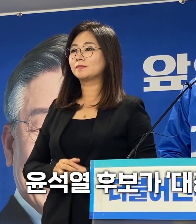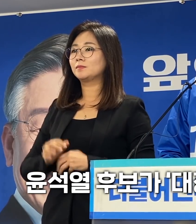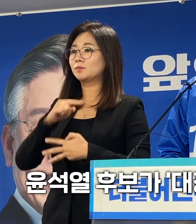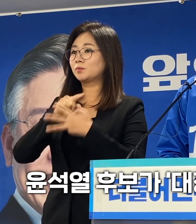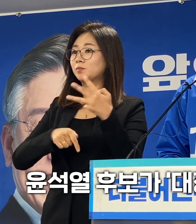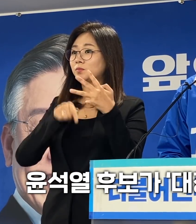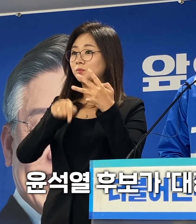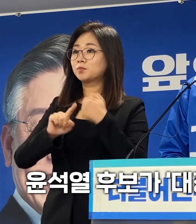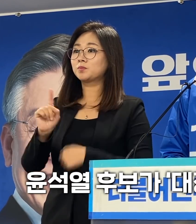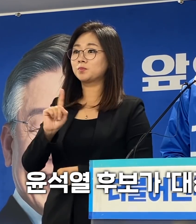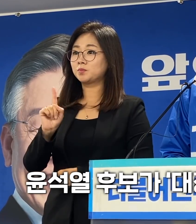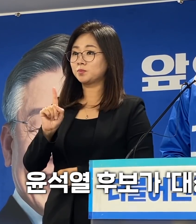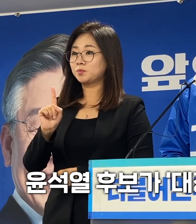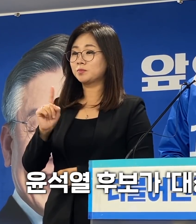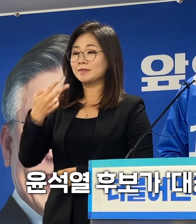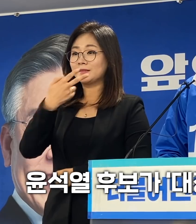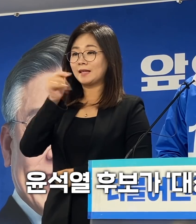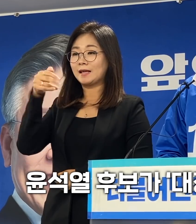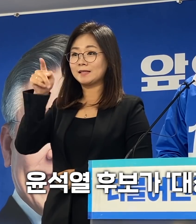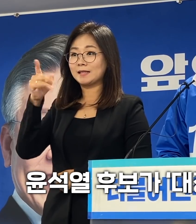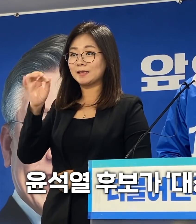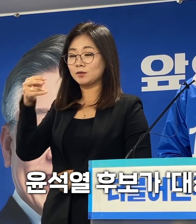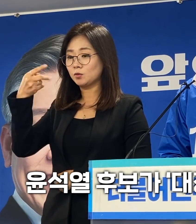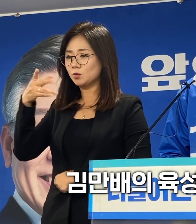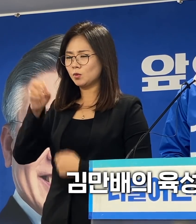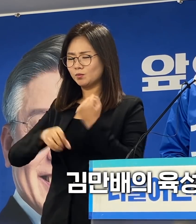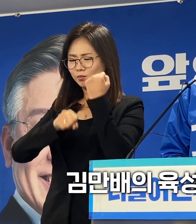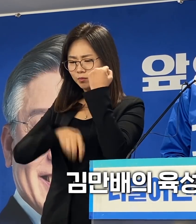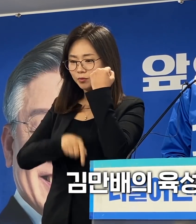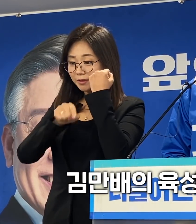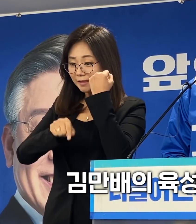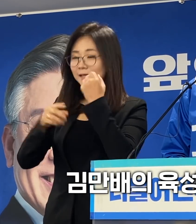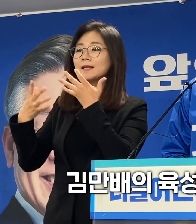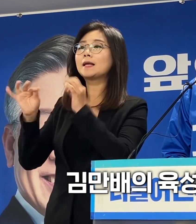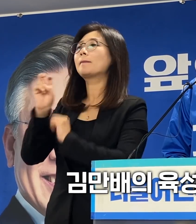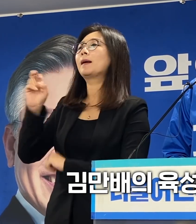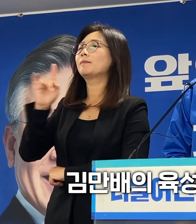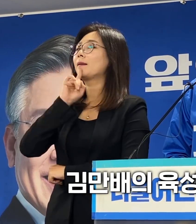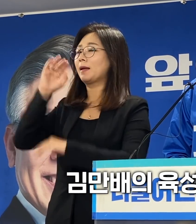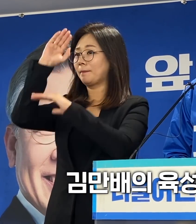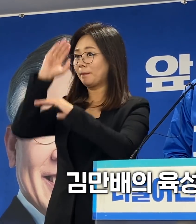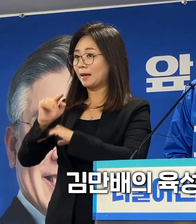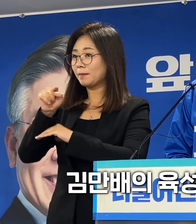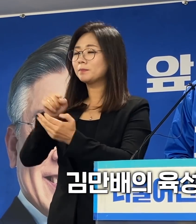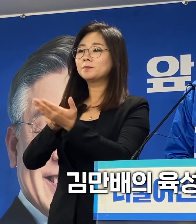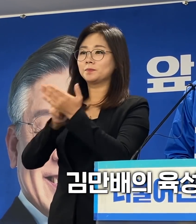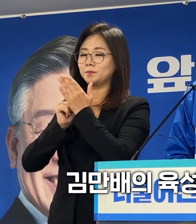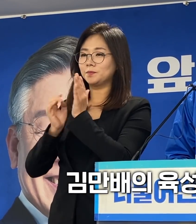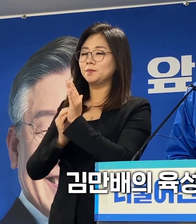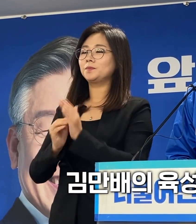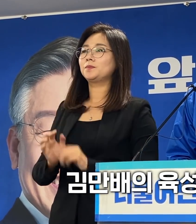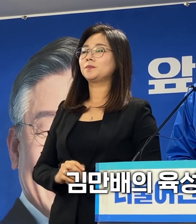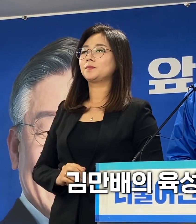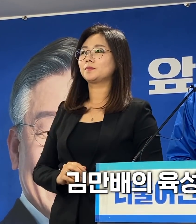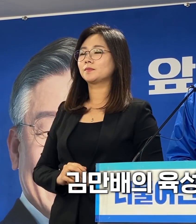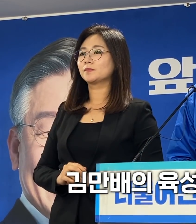윤석열 후보가 대장동 뿌리라는 사실이 김만배의 육성 증언으로 확인되었습니다.